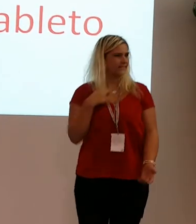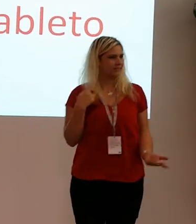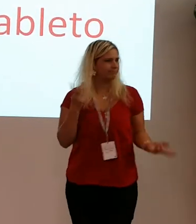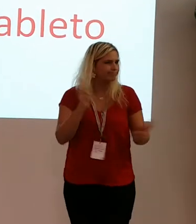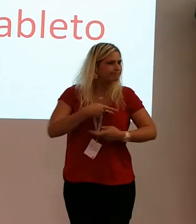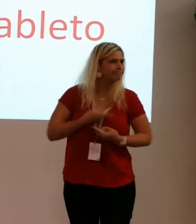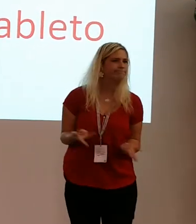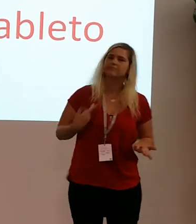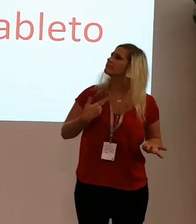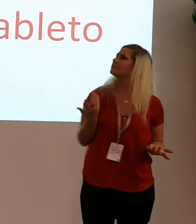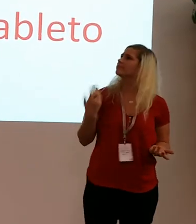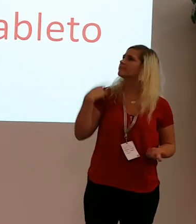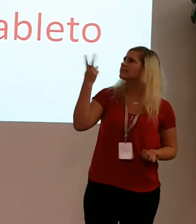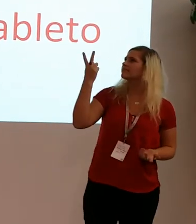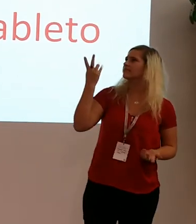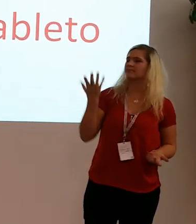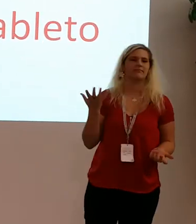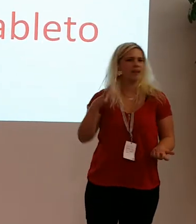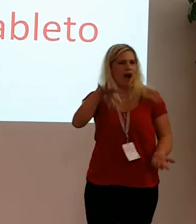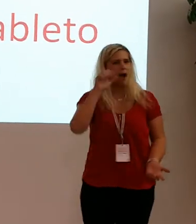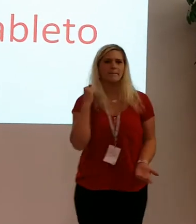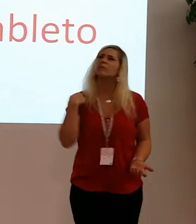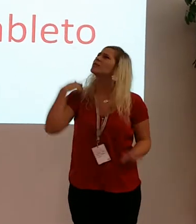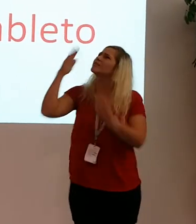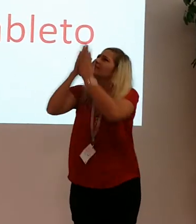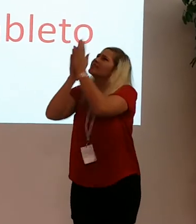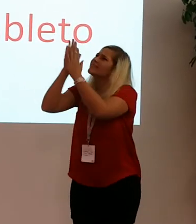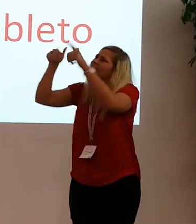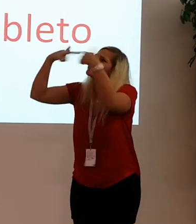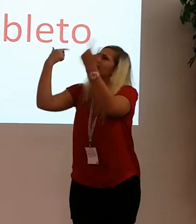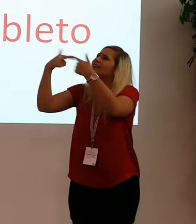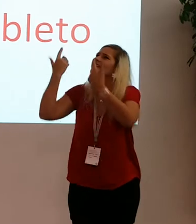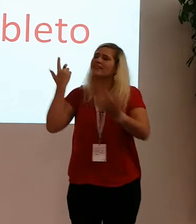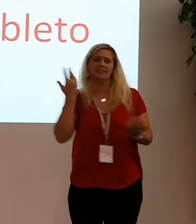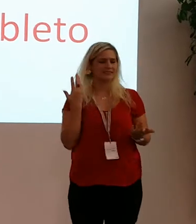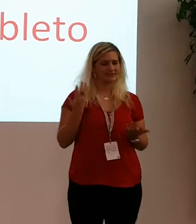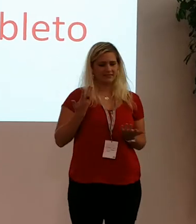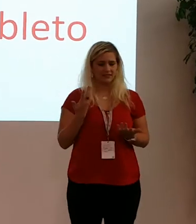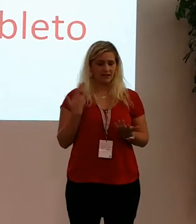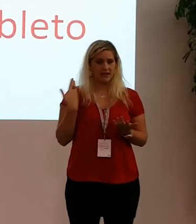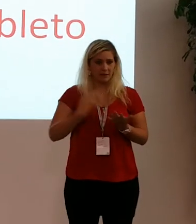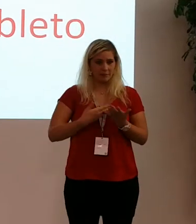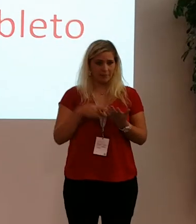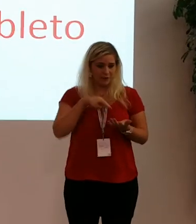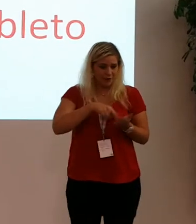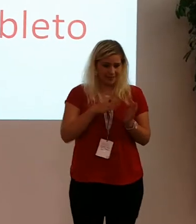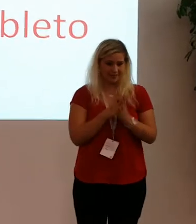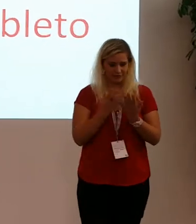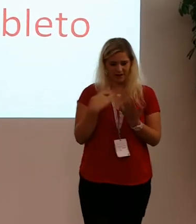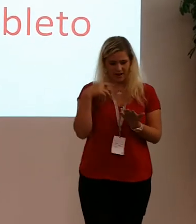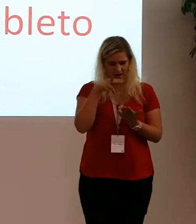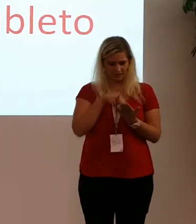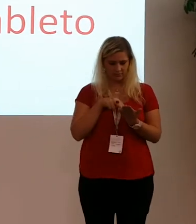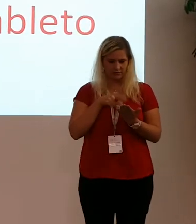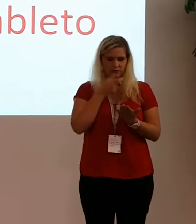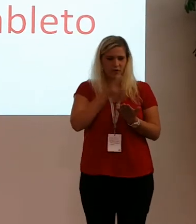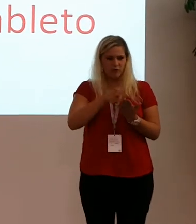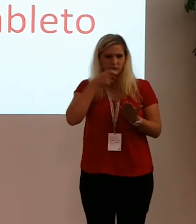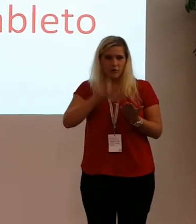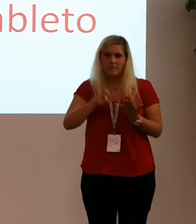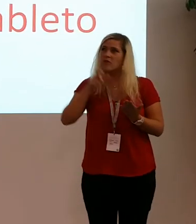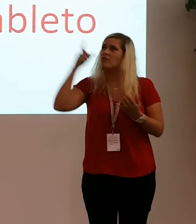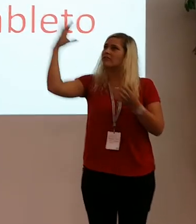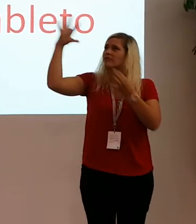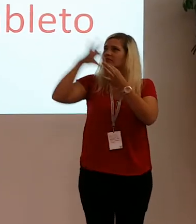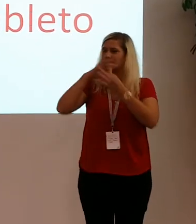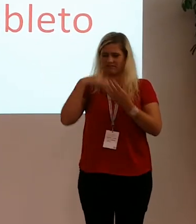zachytila některá slova, ale už jsem nerozuměla celému programu toho sdělení. O čem se to baví? Jak mi to vysvětlí? No.